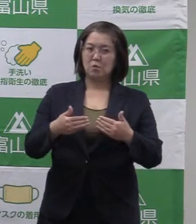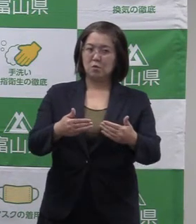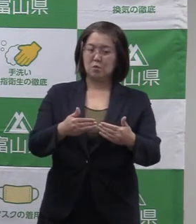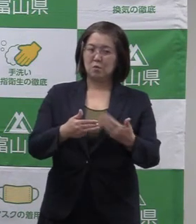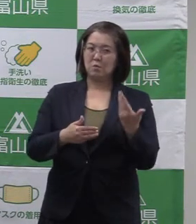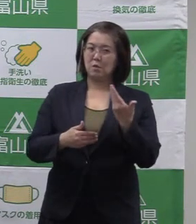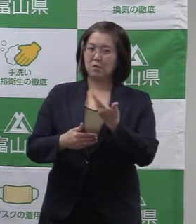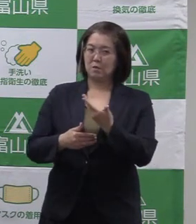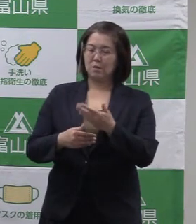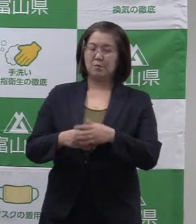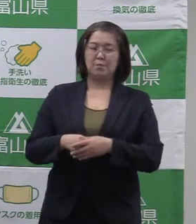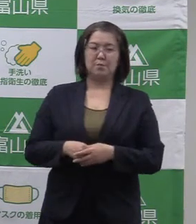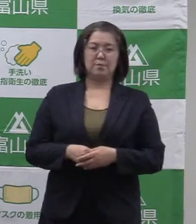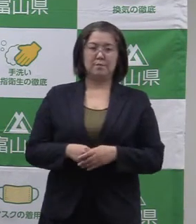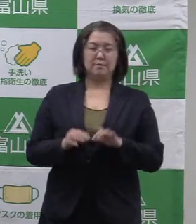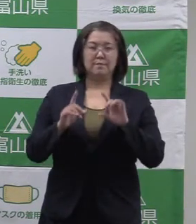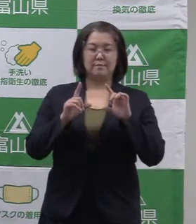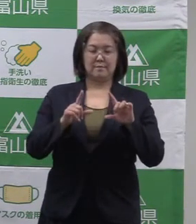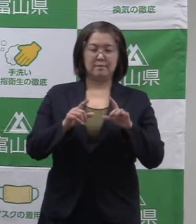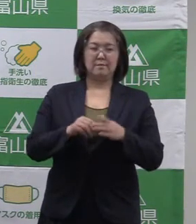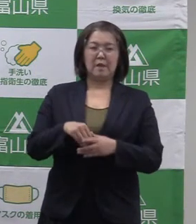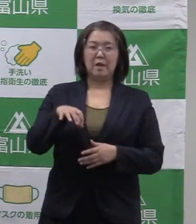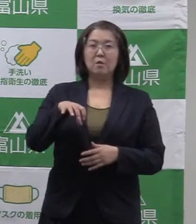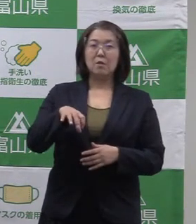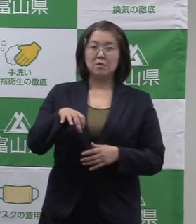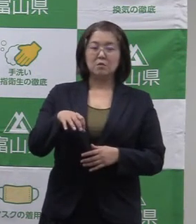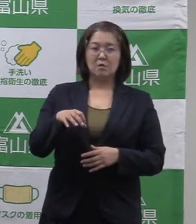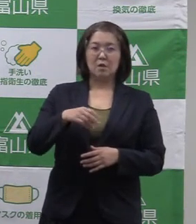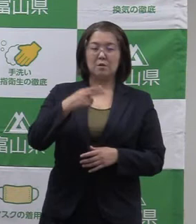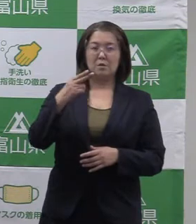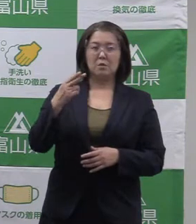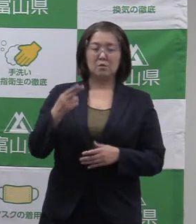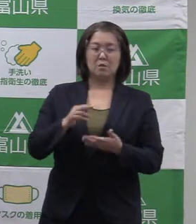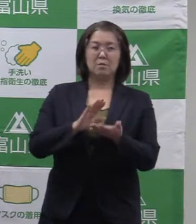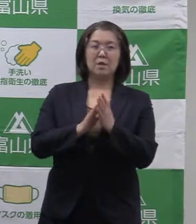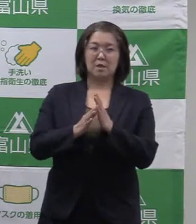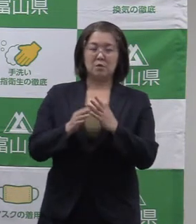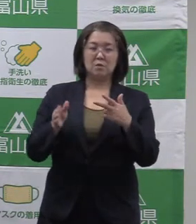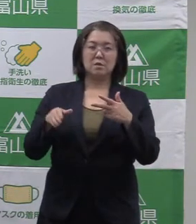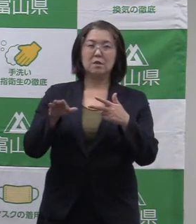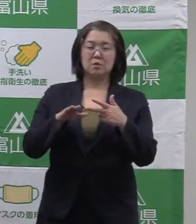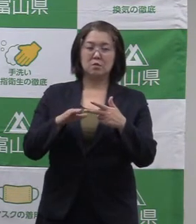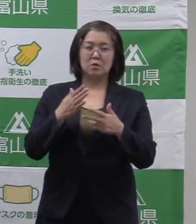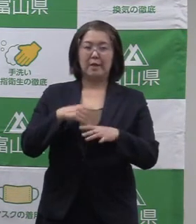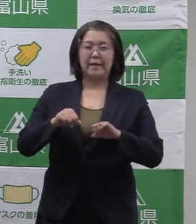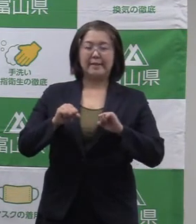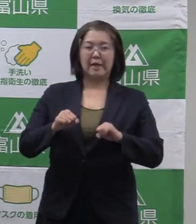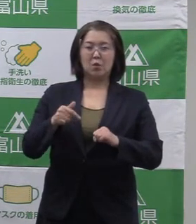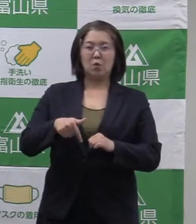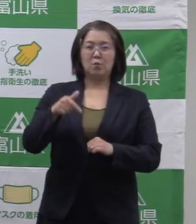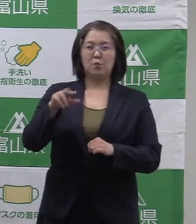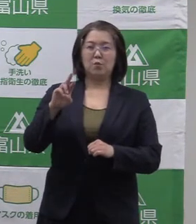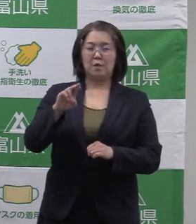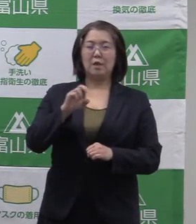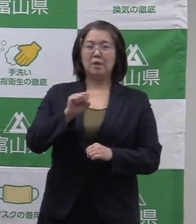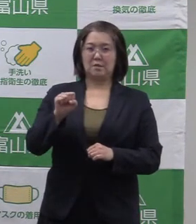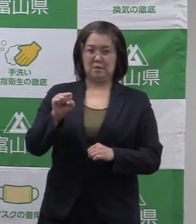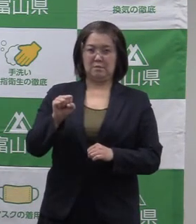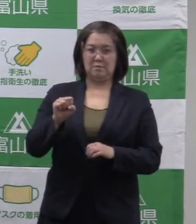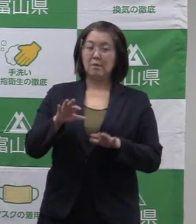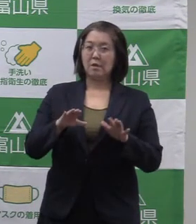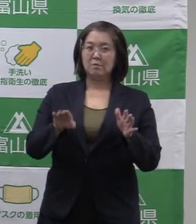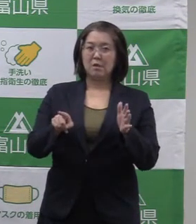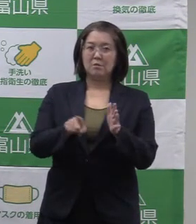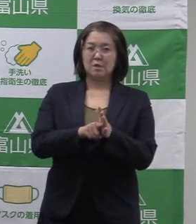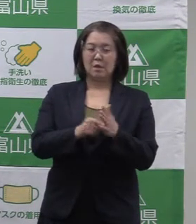はい、場所は本県の施設である健康プラザという場所です。そこで今まで展示施設